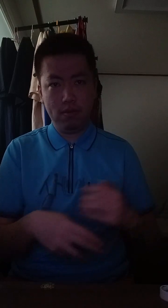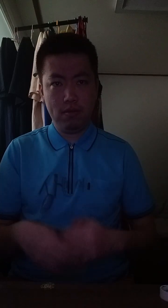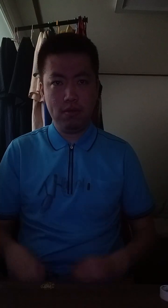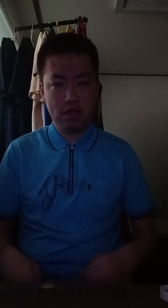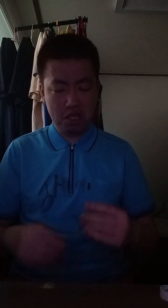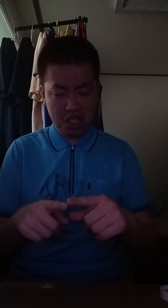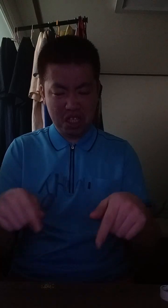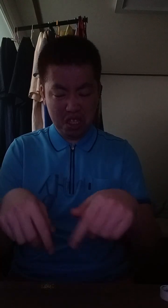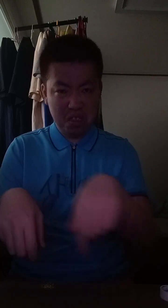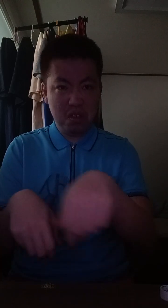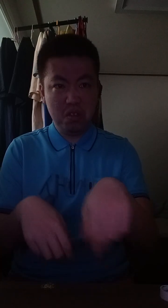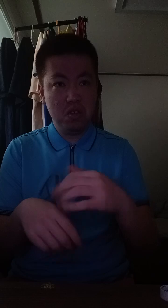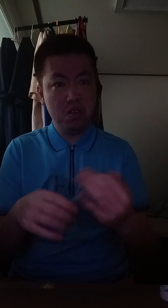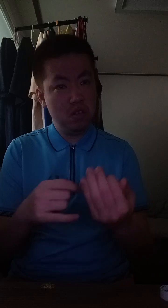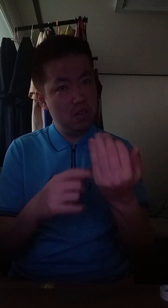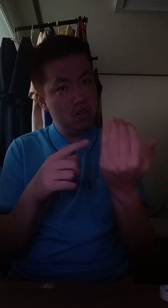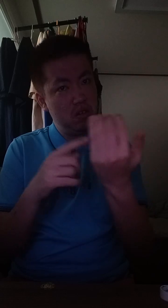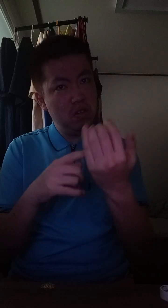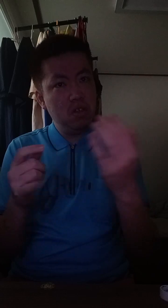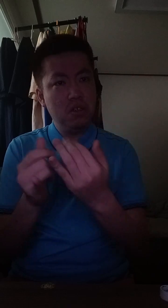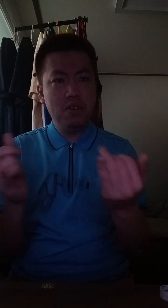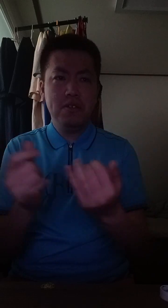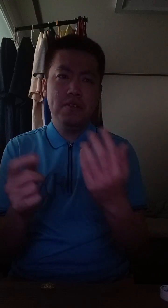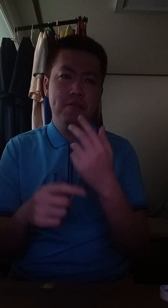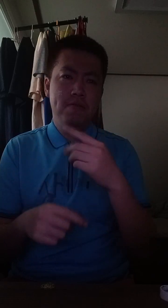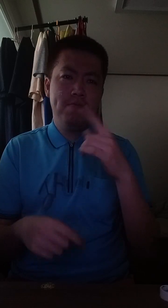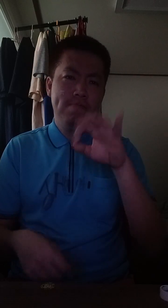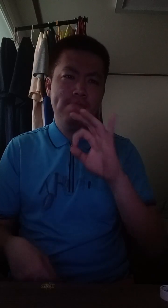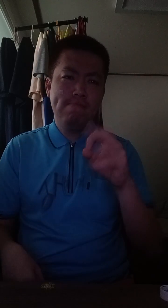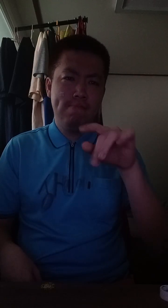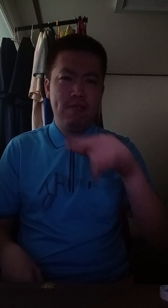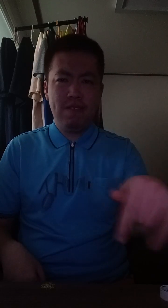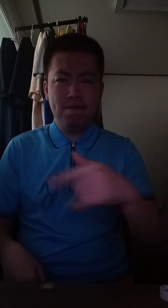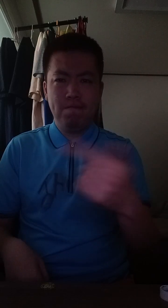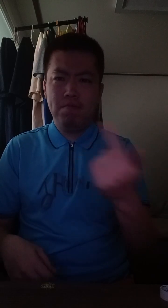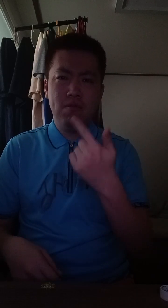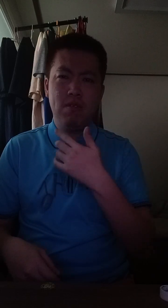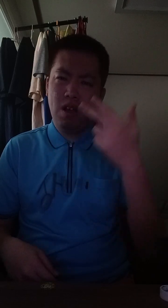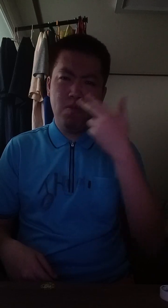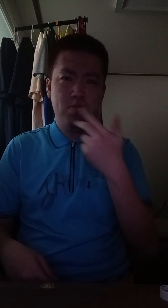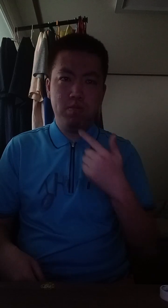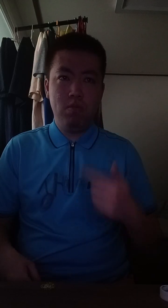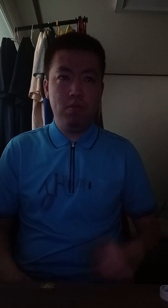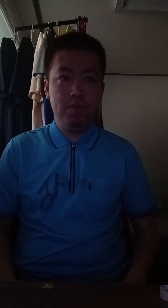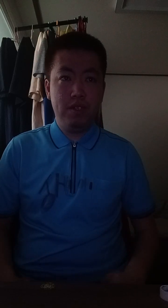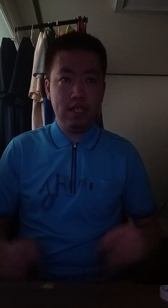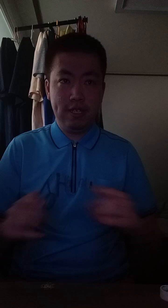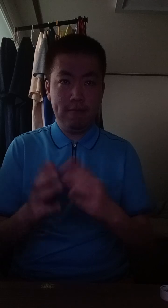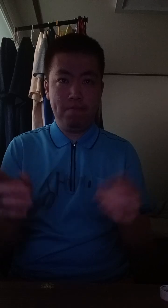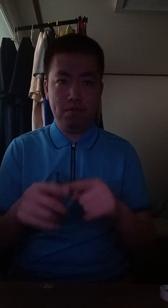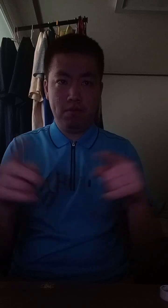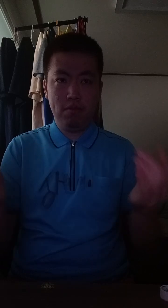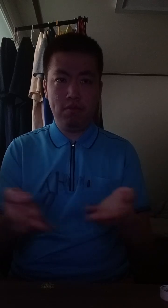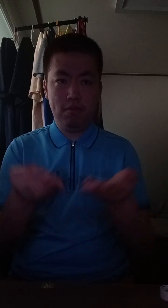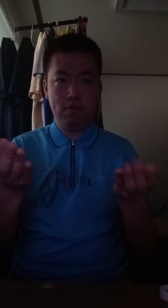기름이랑 막 거기 배 있는 사진을 보니까 더 겁이 나는 거예요. 진짜 아이가 거기 빠졌을 거라고 생각했으면. 사고가 난 승강장입니다.